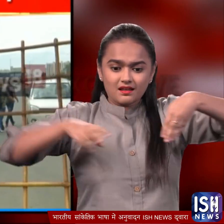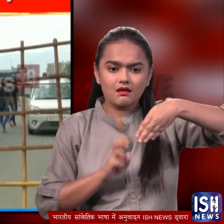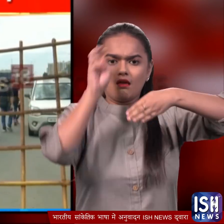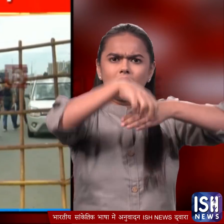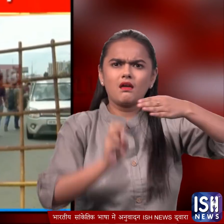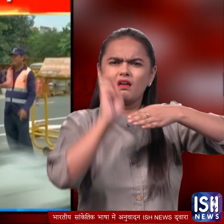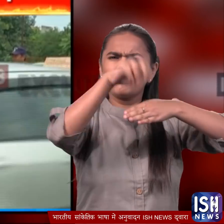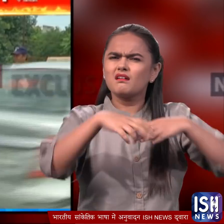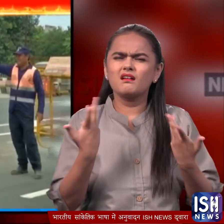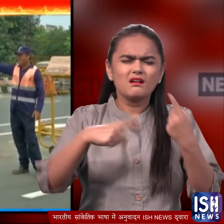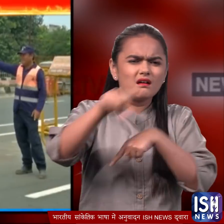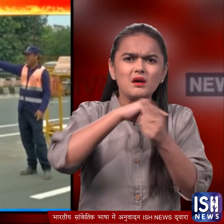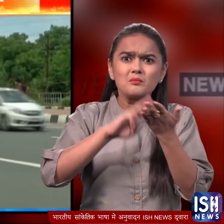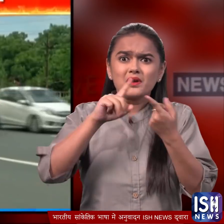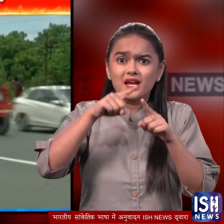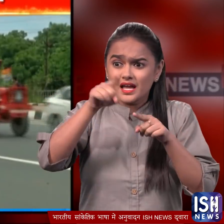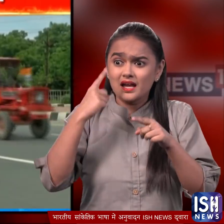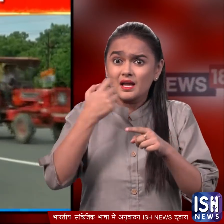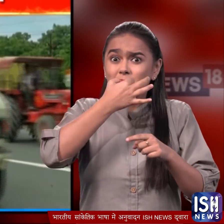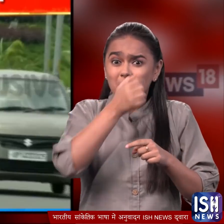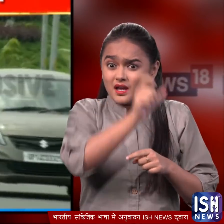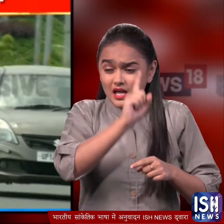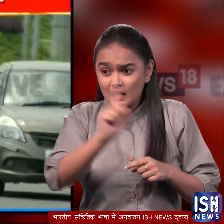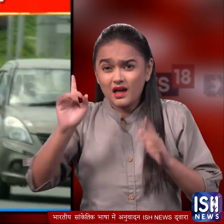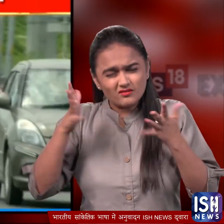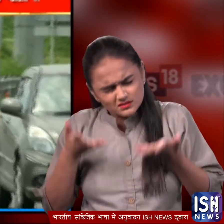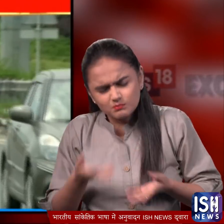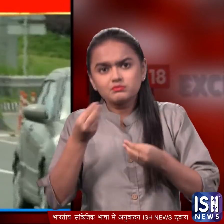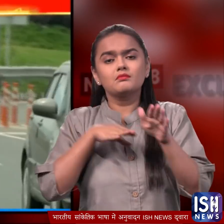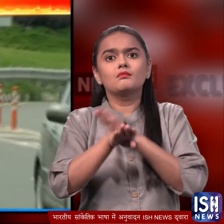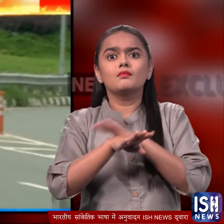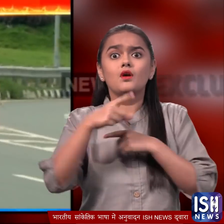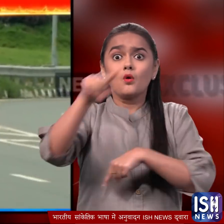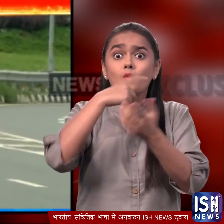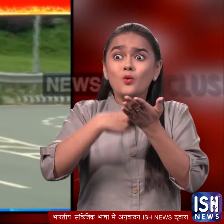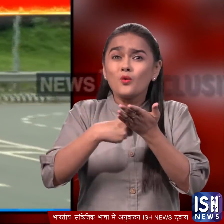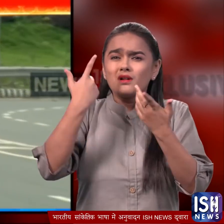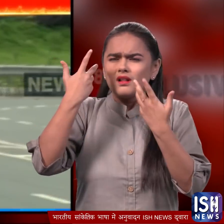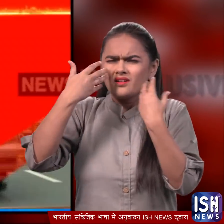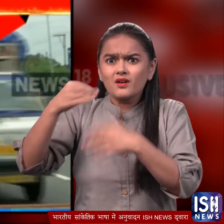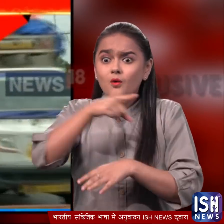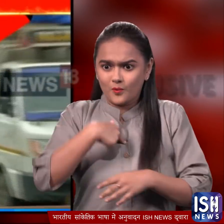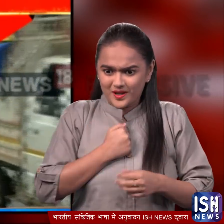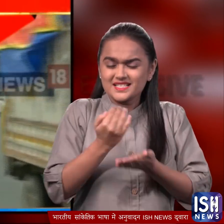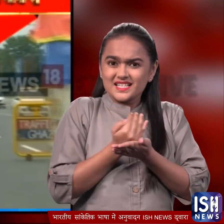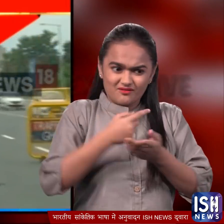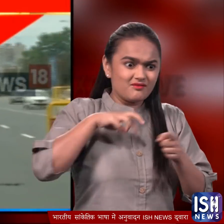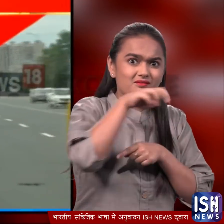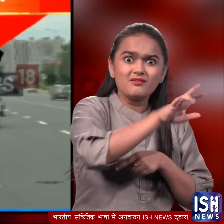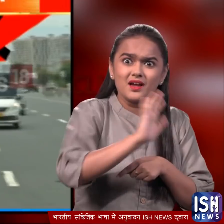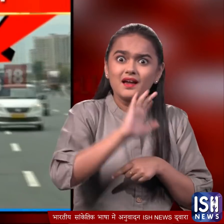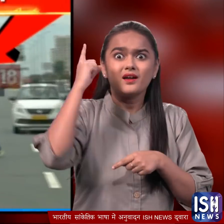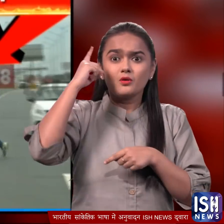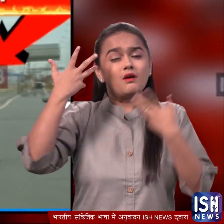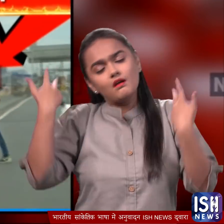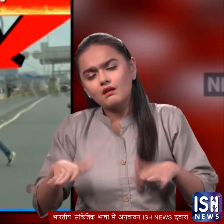ये सब तब हो रहा है जब मेरठ एक्सप्रेसवे पर मार्शल तैनात किए गए हैं। ऐसा लगा कि नियम छोड़ो, लोगों को अपनी जान तक प्यारी नहीं, क्योंकि वो हवा से बातें करती